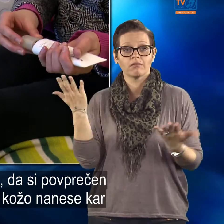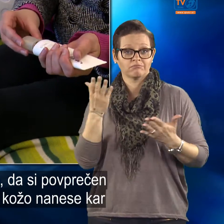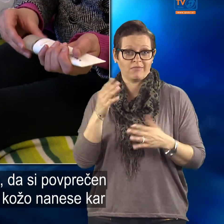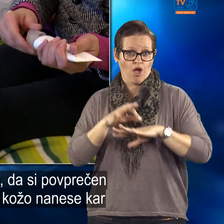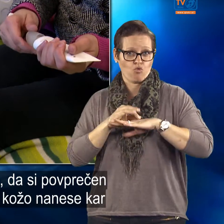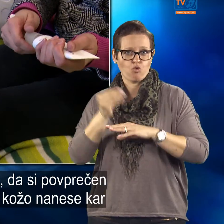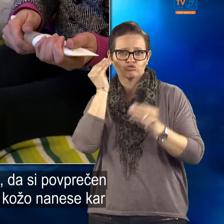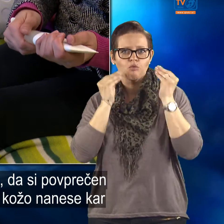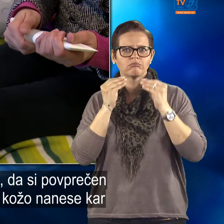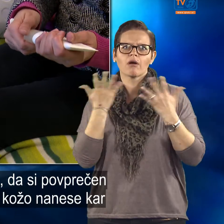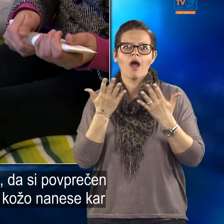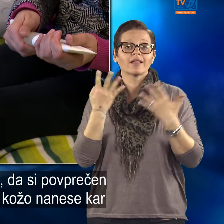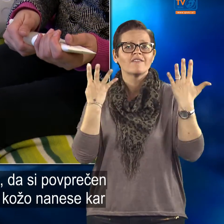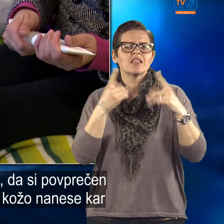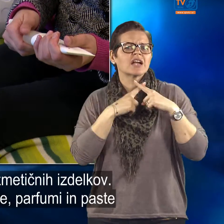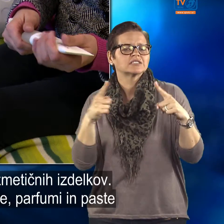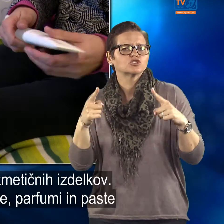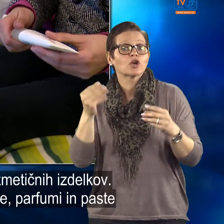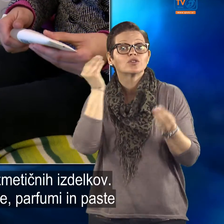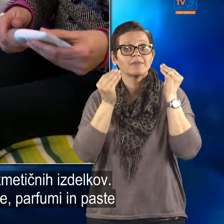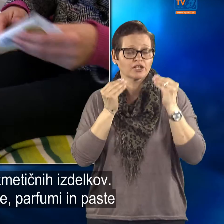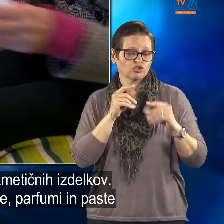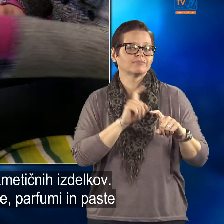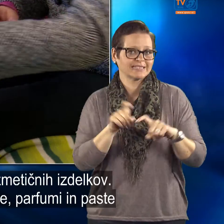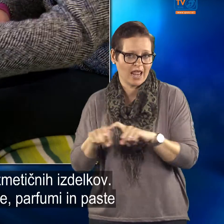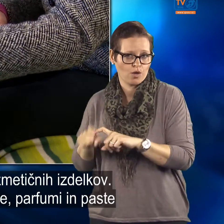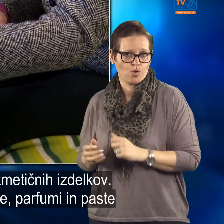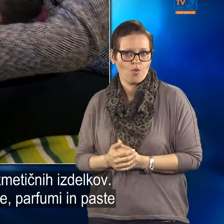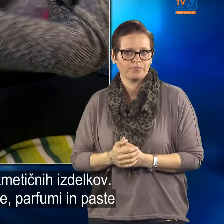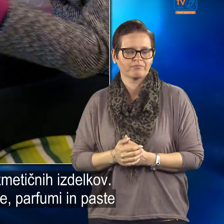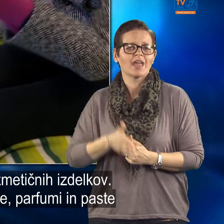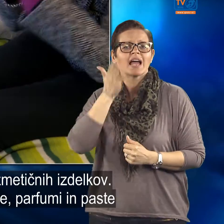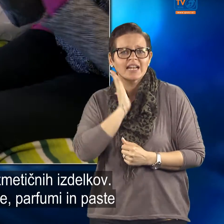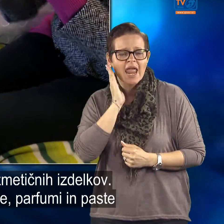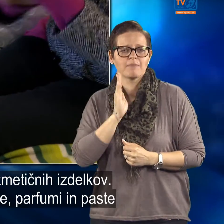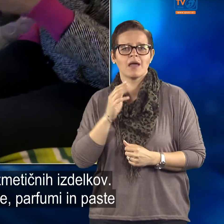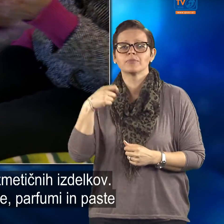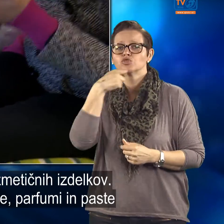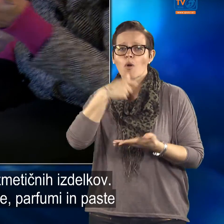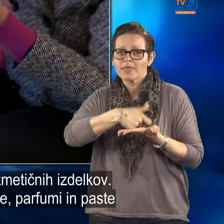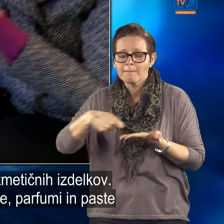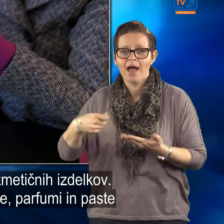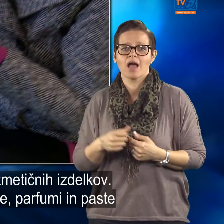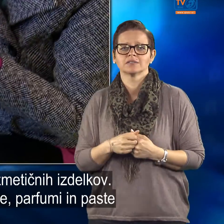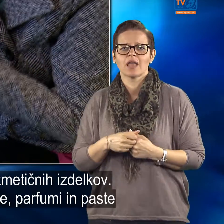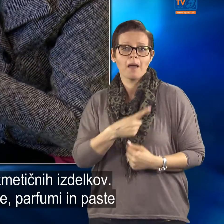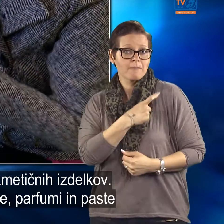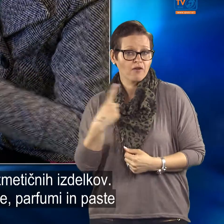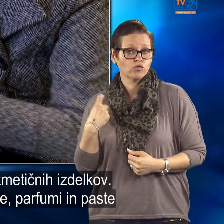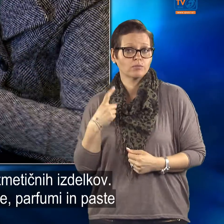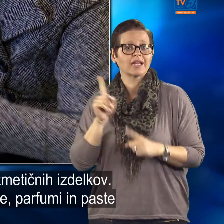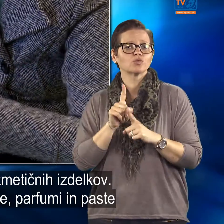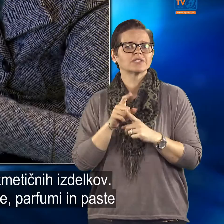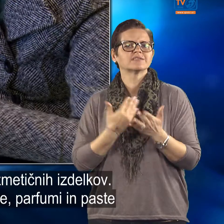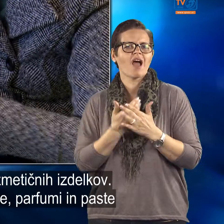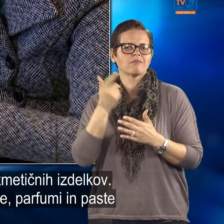na dan na kožo nanese kar 9 različnih kozmetičnih izdelkov. Kreme, zobne paste, parfumi